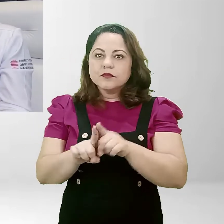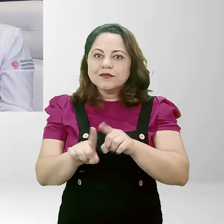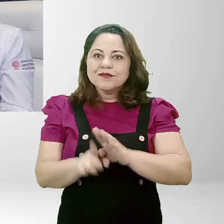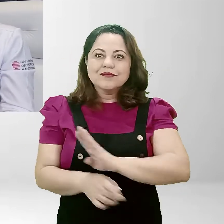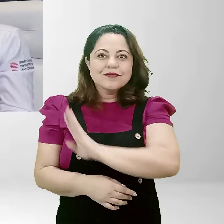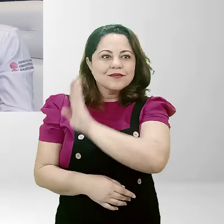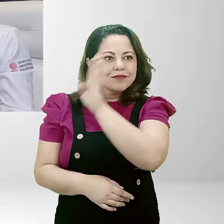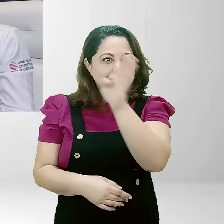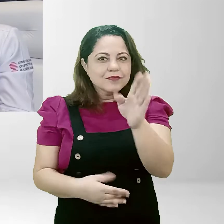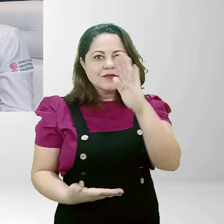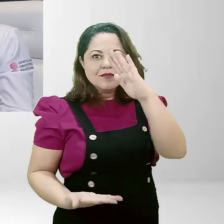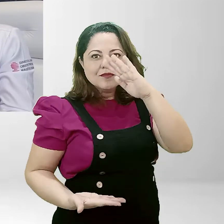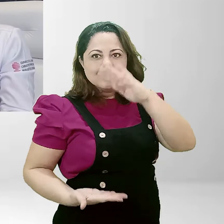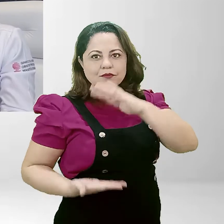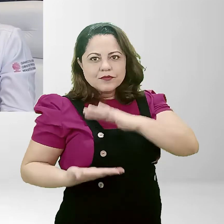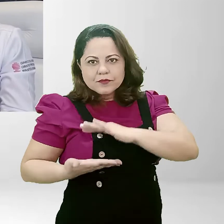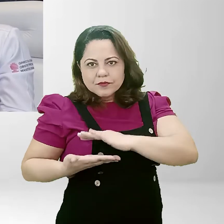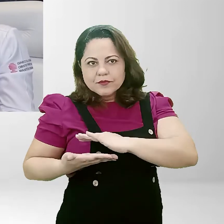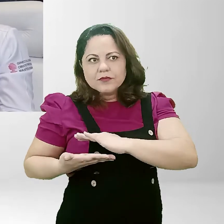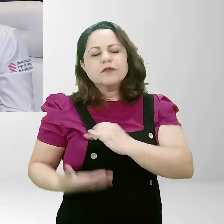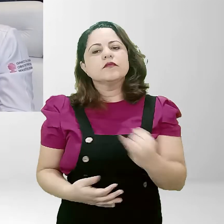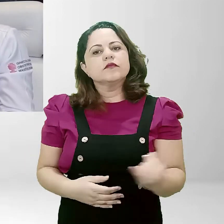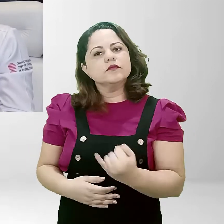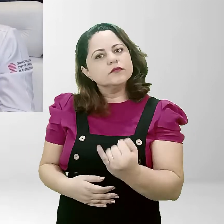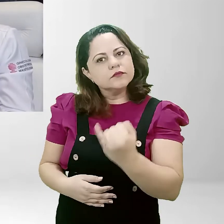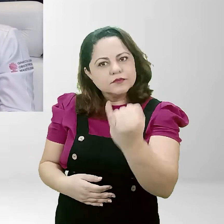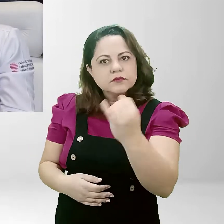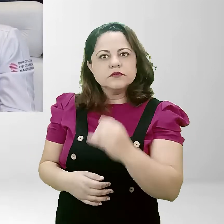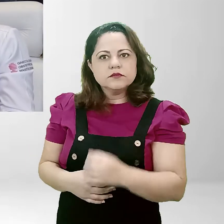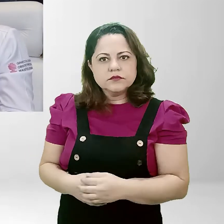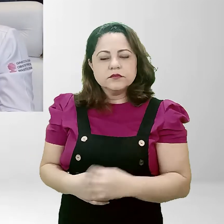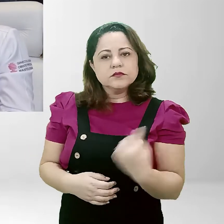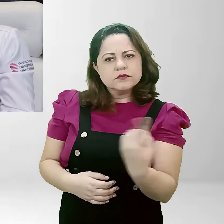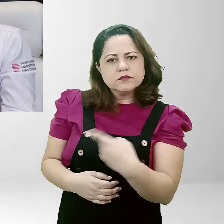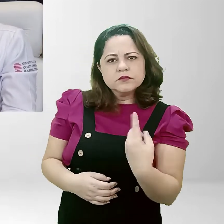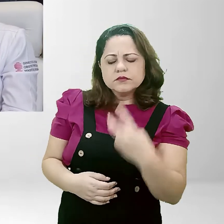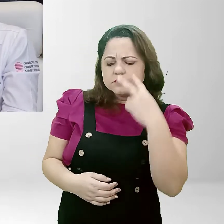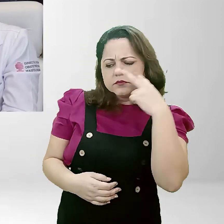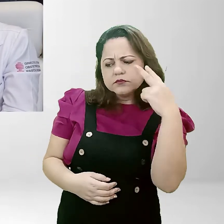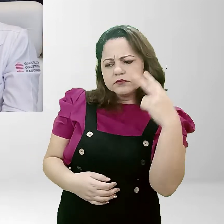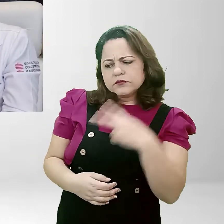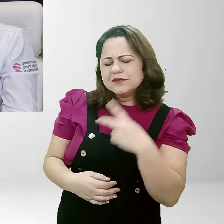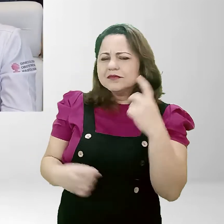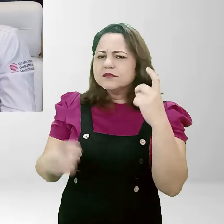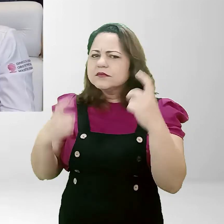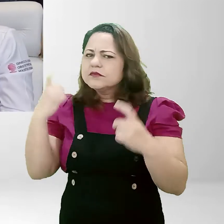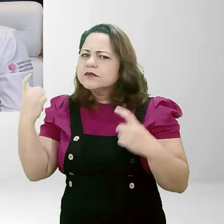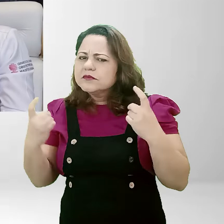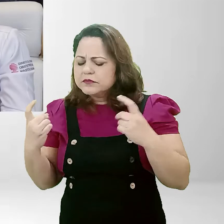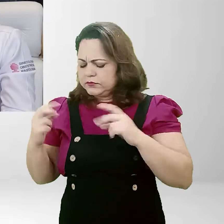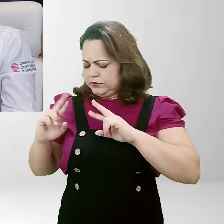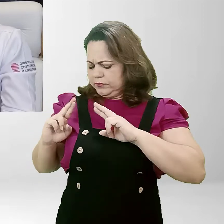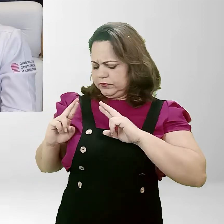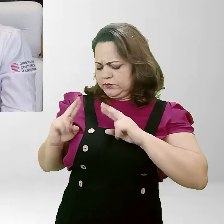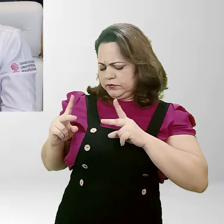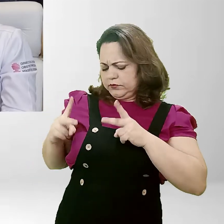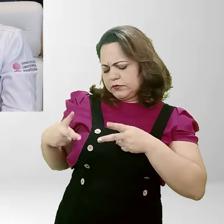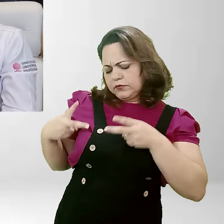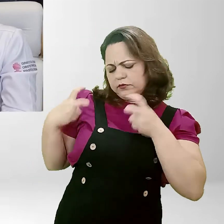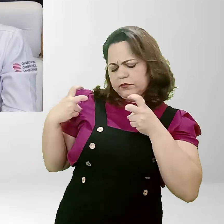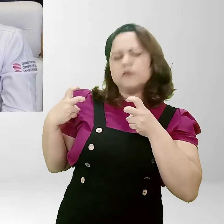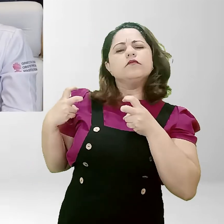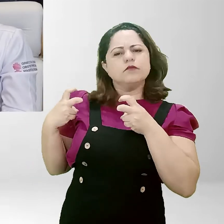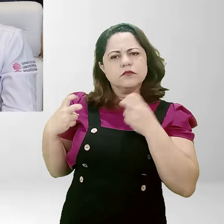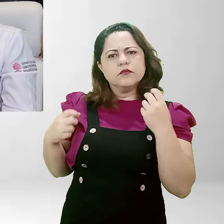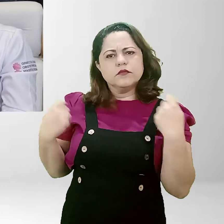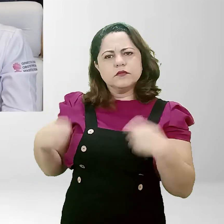gente deve ficar atento ao nosso corpo, aos sinais que ele apresenta e saber que alteração é preocupante, que alteração